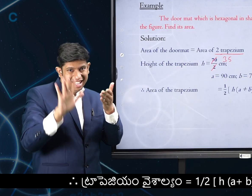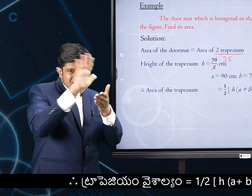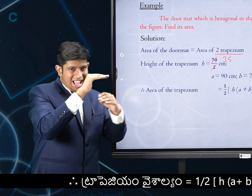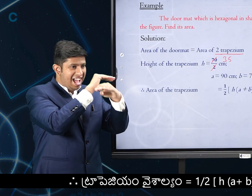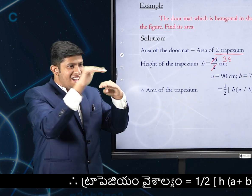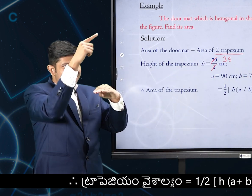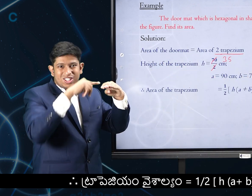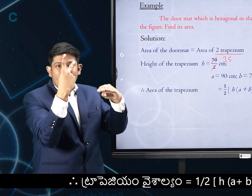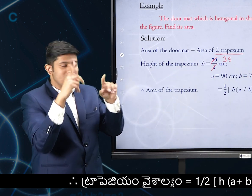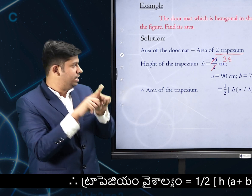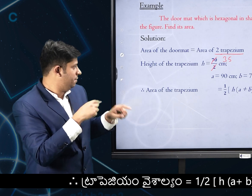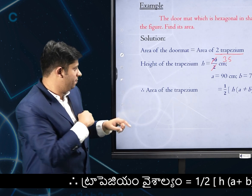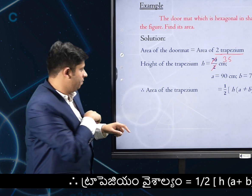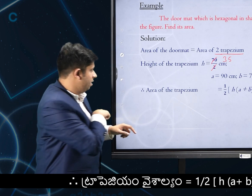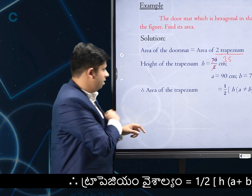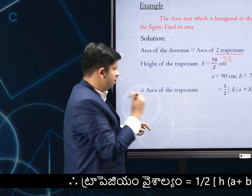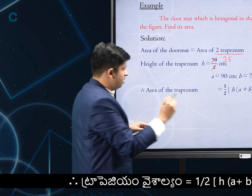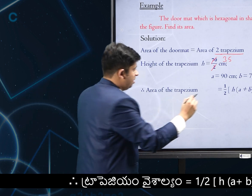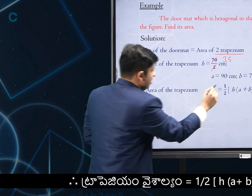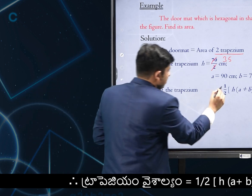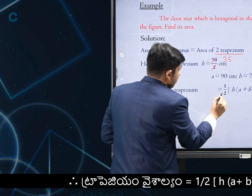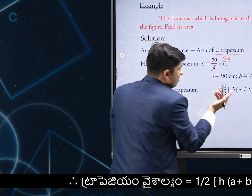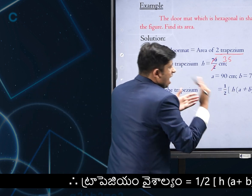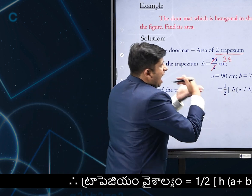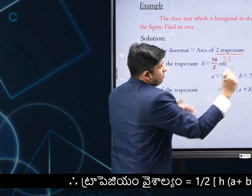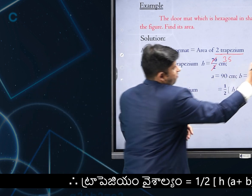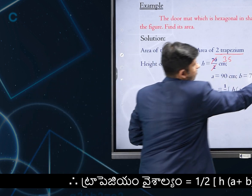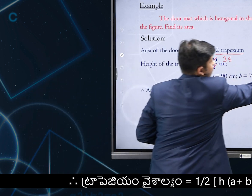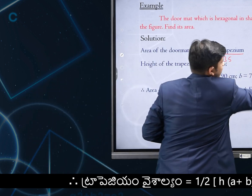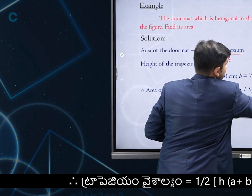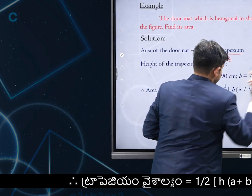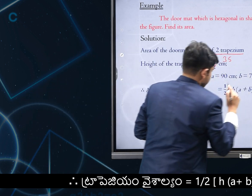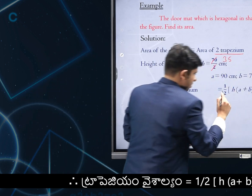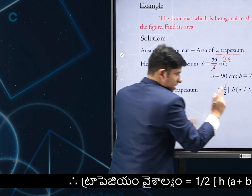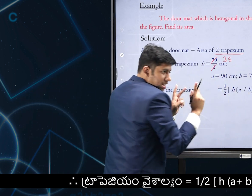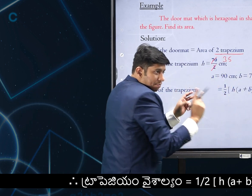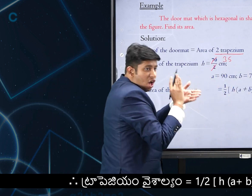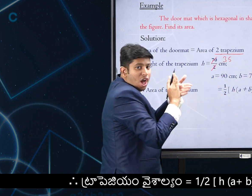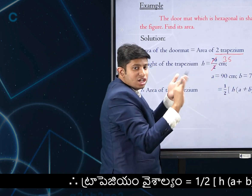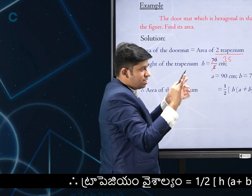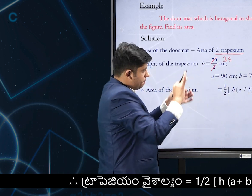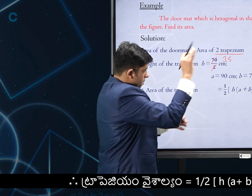Therefore, ట్రెపీజియం వైశాల్యం = 1/2 × h × ab చదరపు యూనిట్లు.